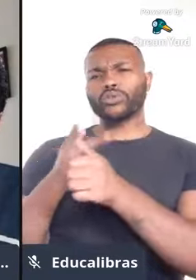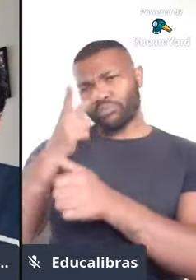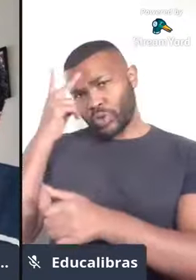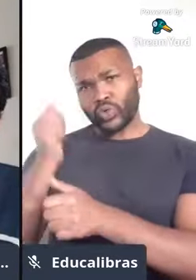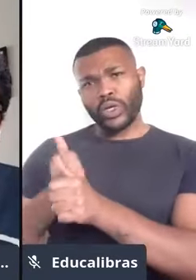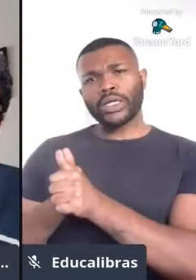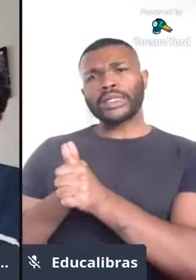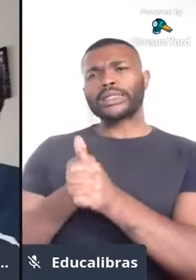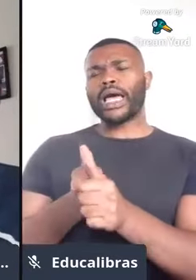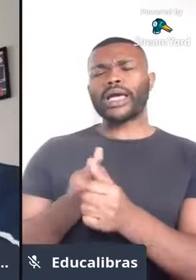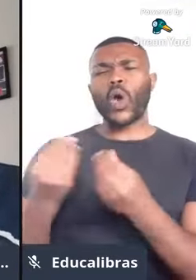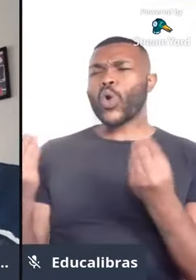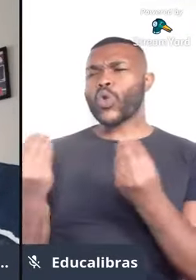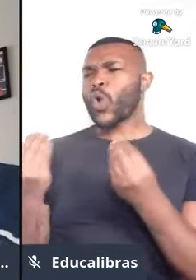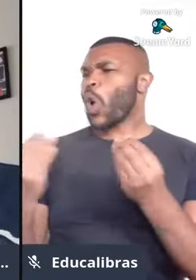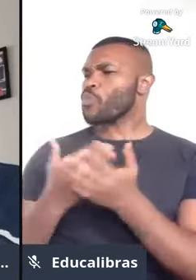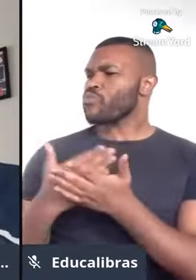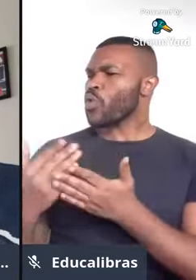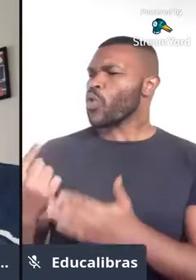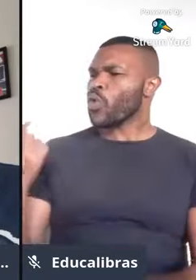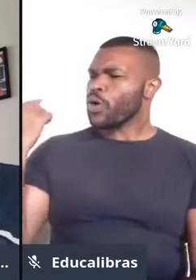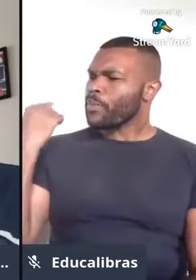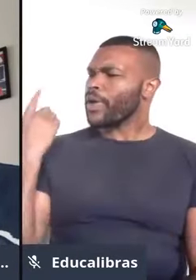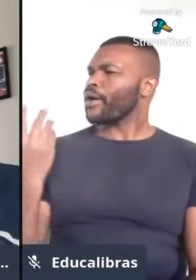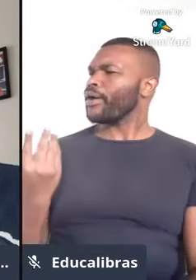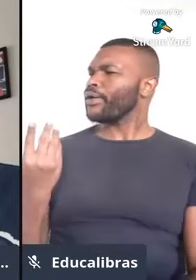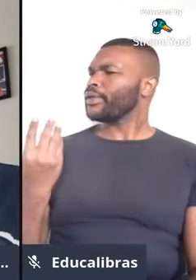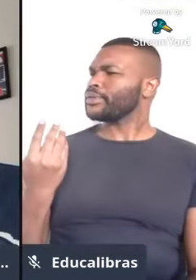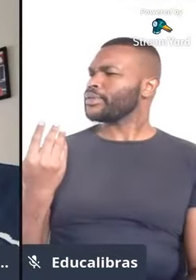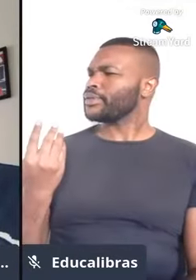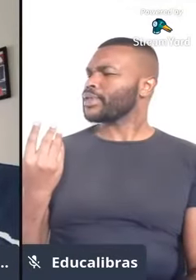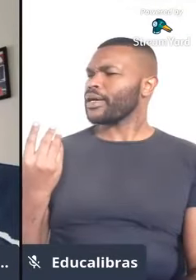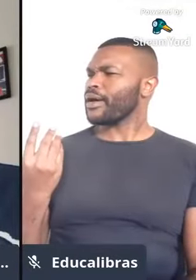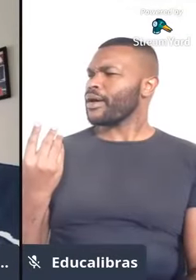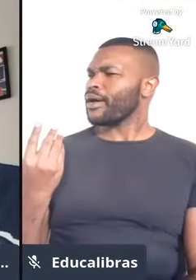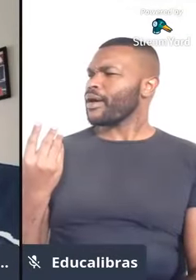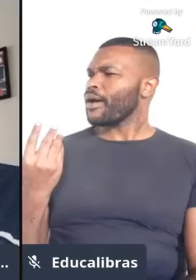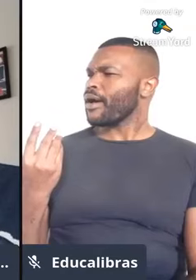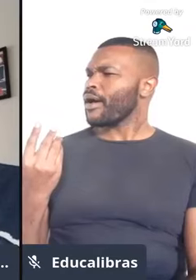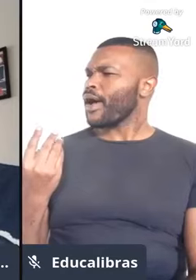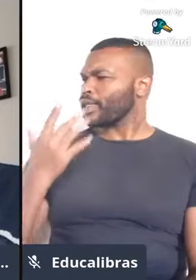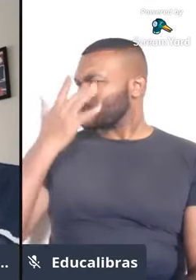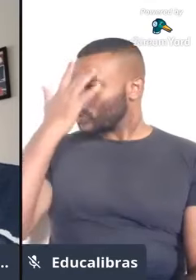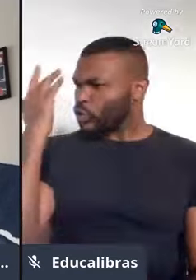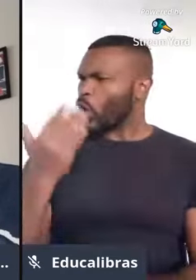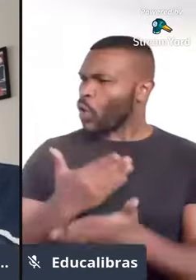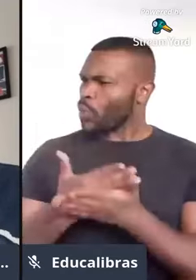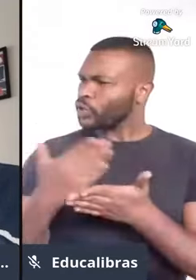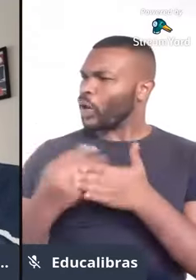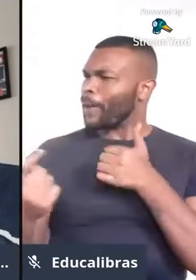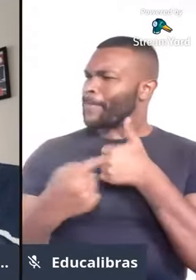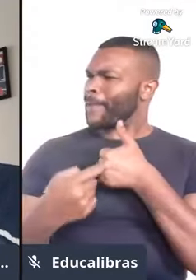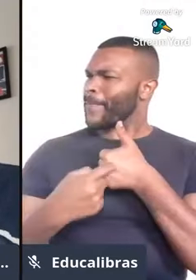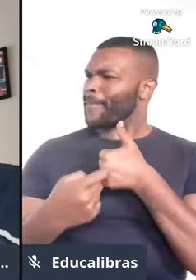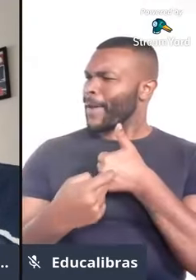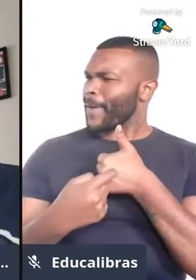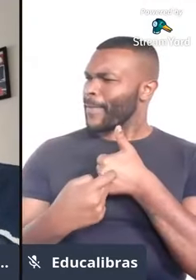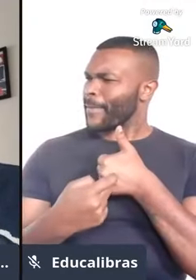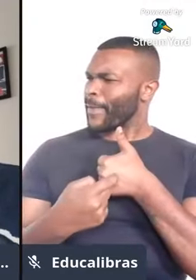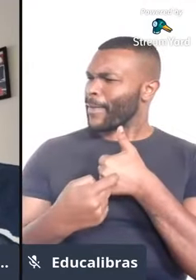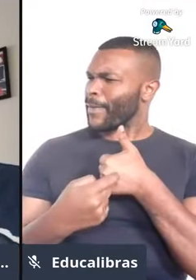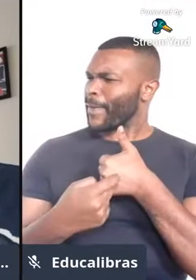foi no começo? Como é que foi você ganhando, né, audiência e público e seguidores?